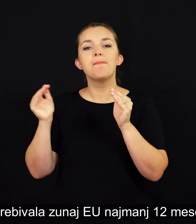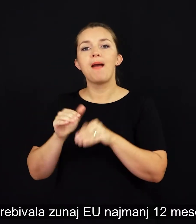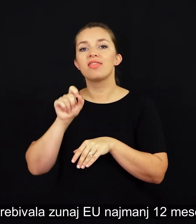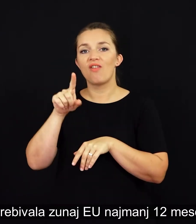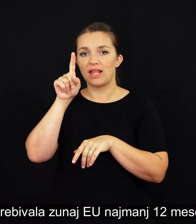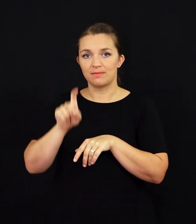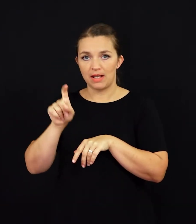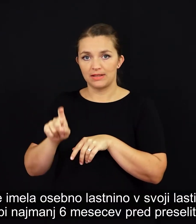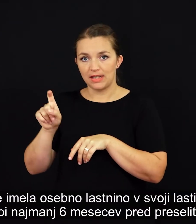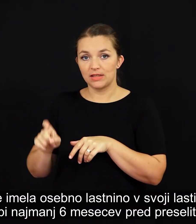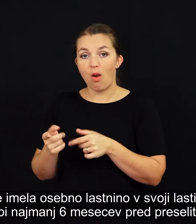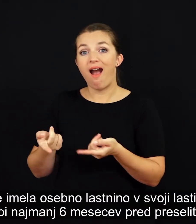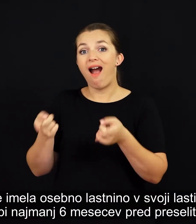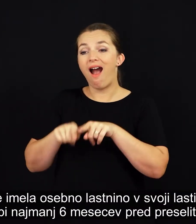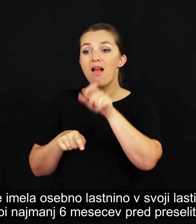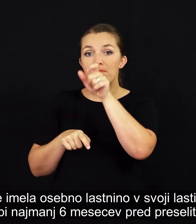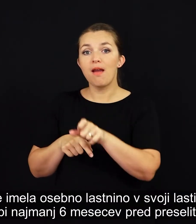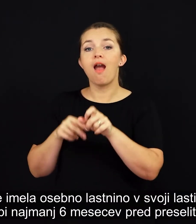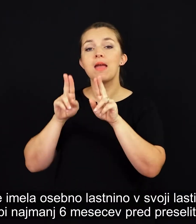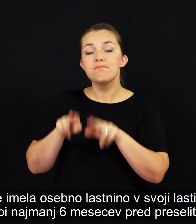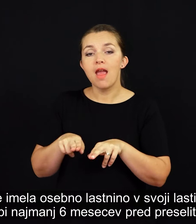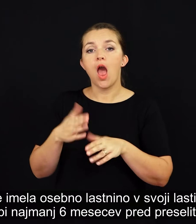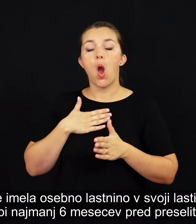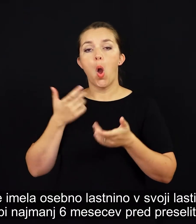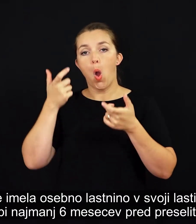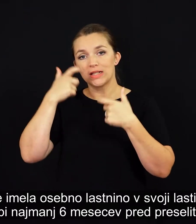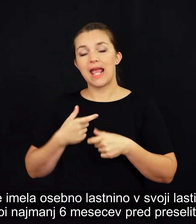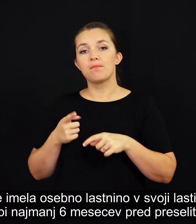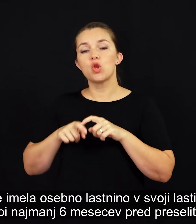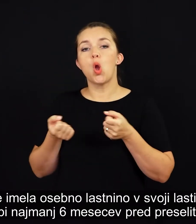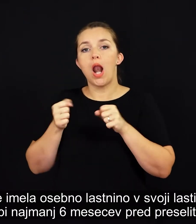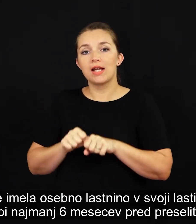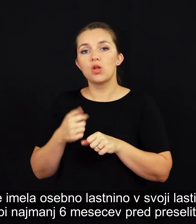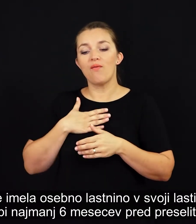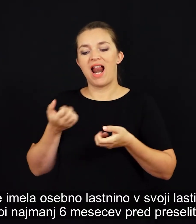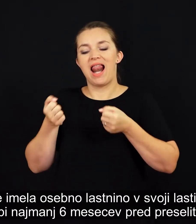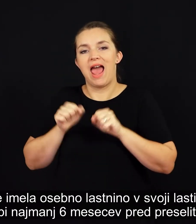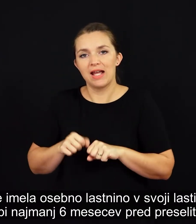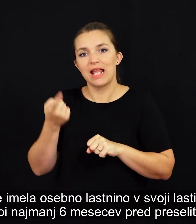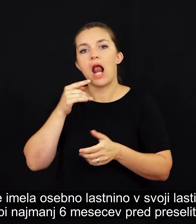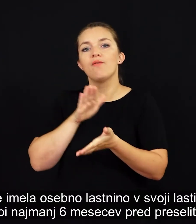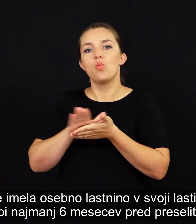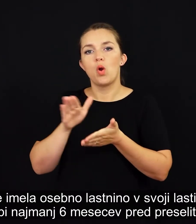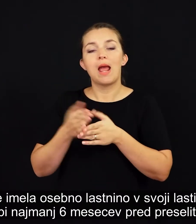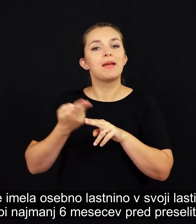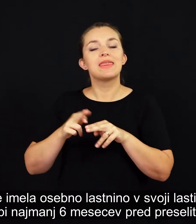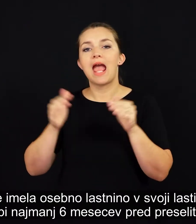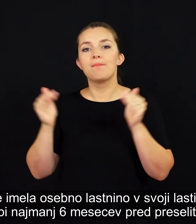mesecev ali ki je imela osebno lastnino v svoji lasti ali uporabi najmanj 6